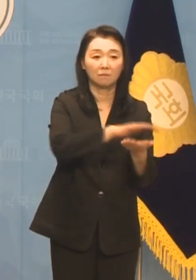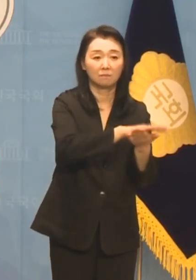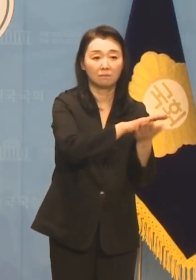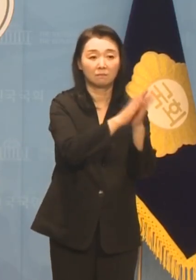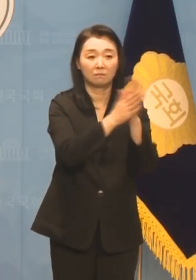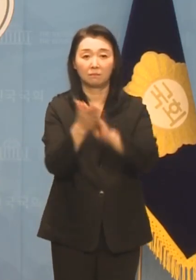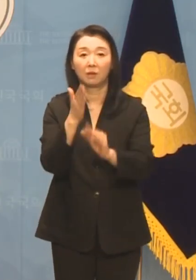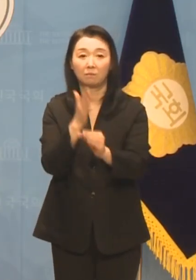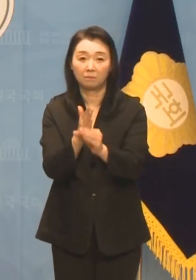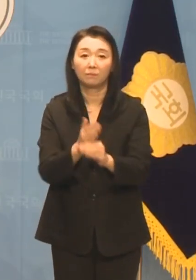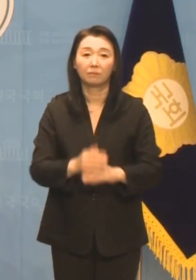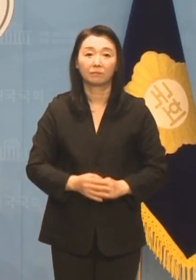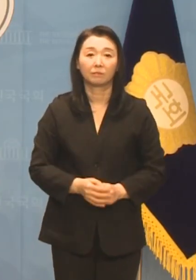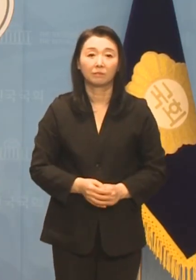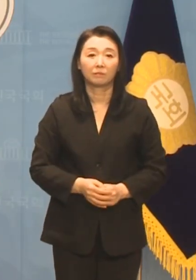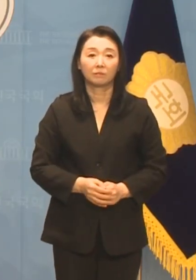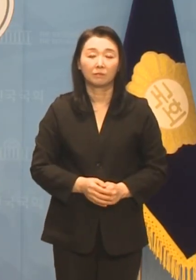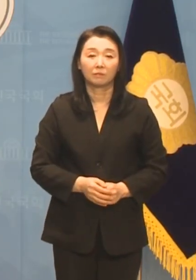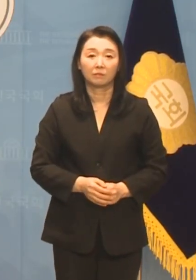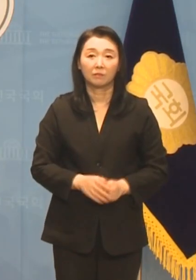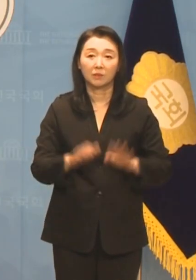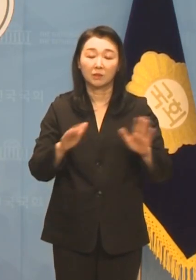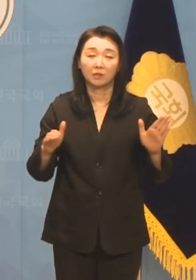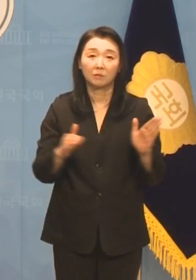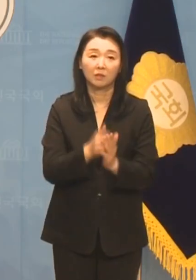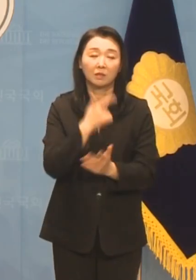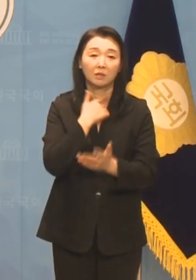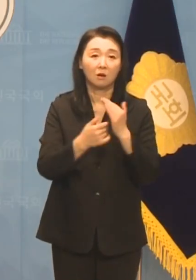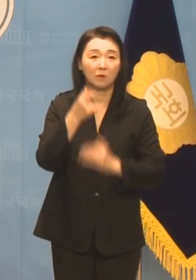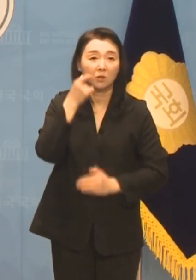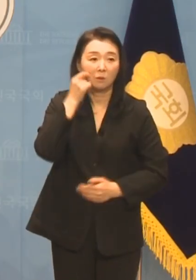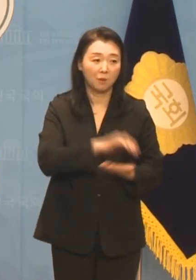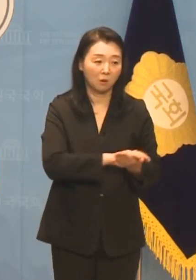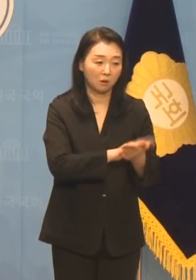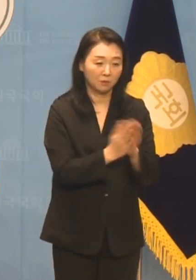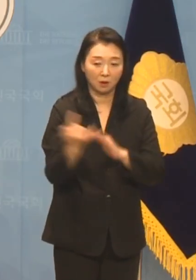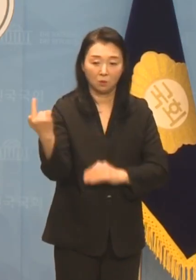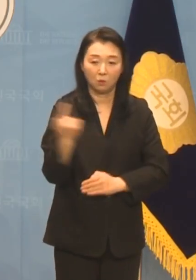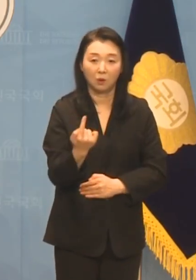있습니다. 지금껏 겪어보지 못한 변화를 예고하며